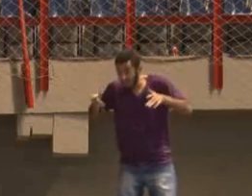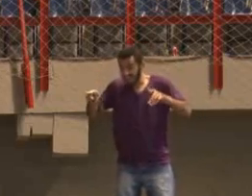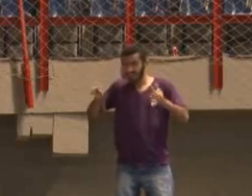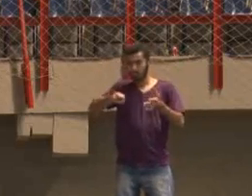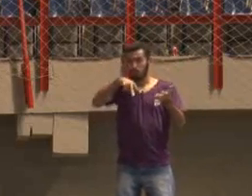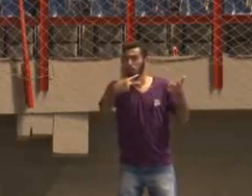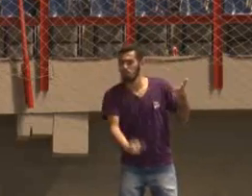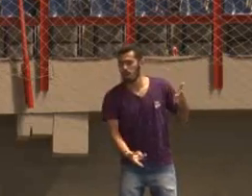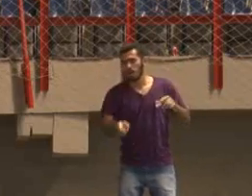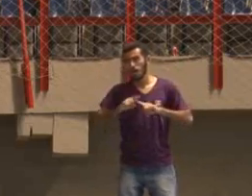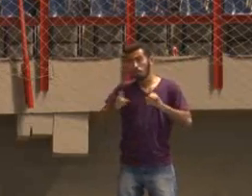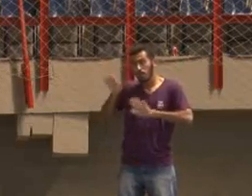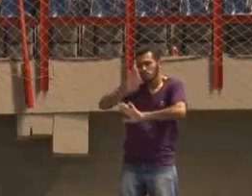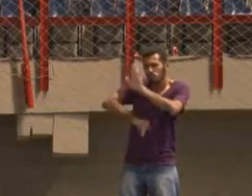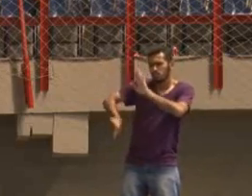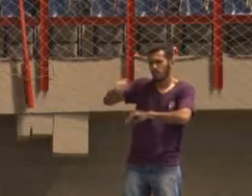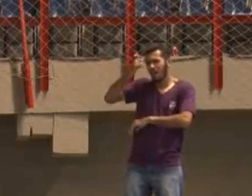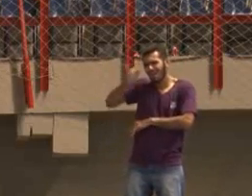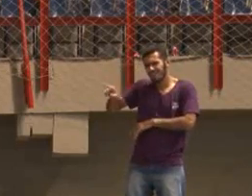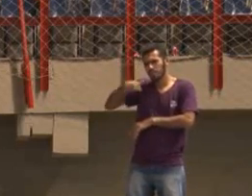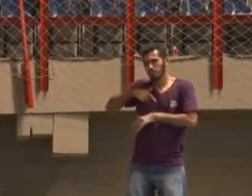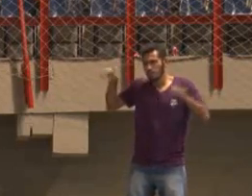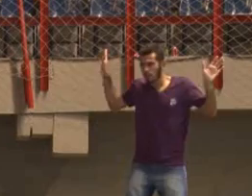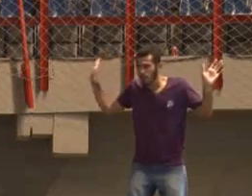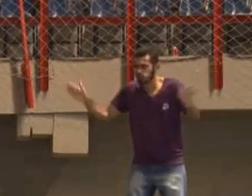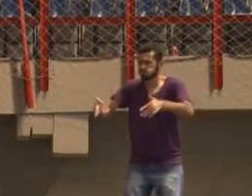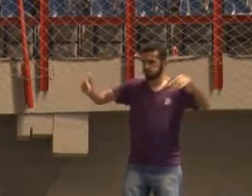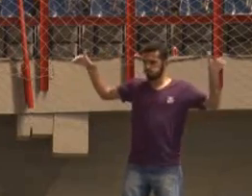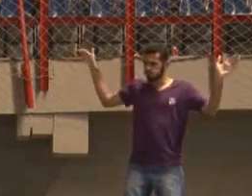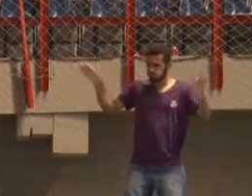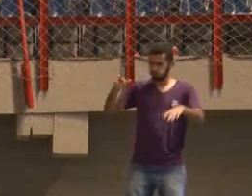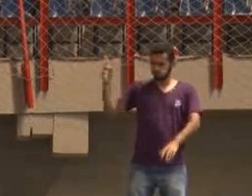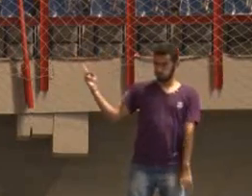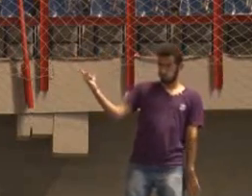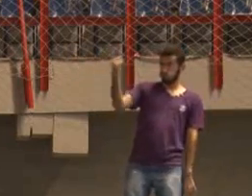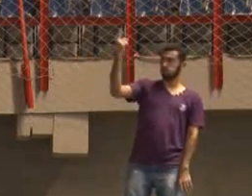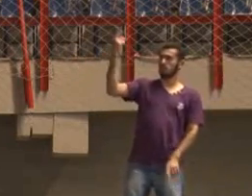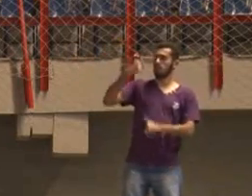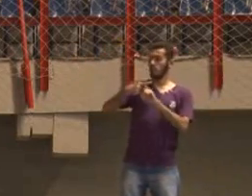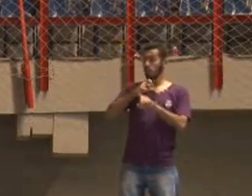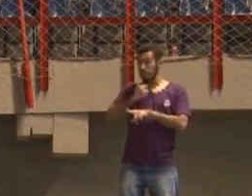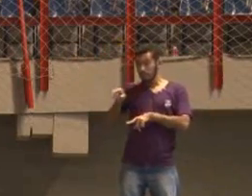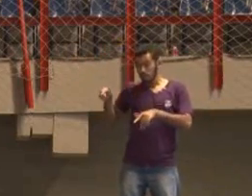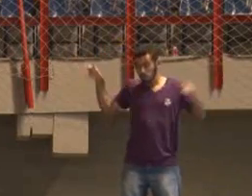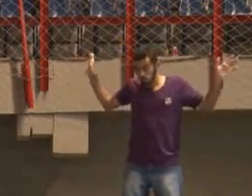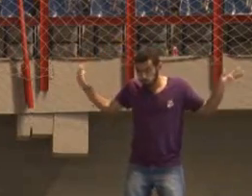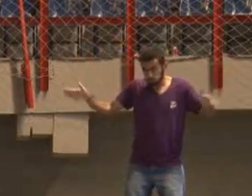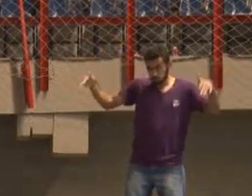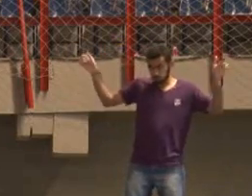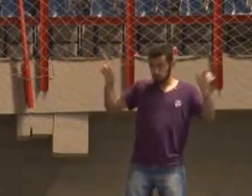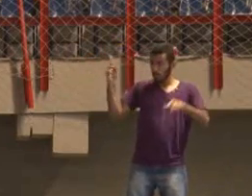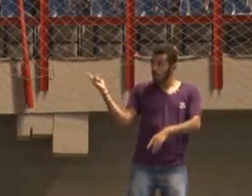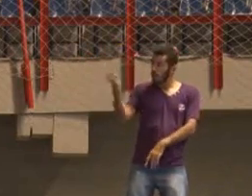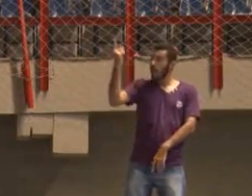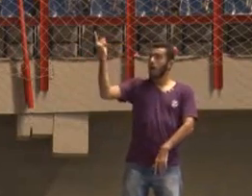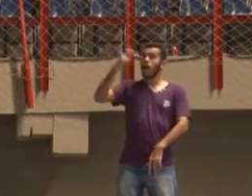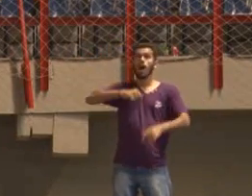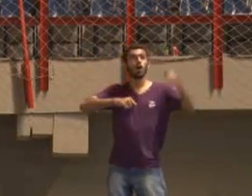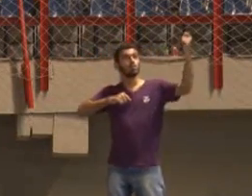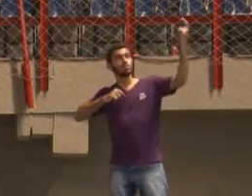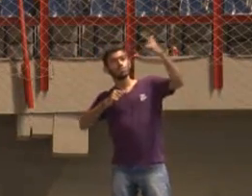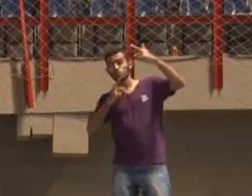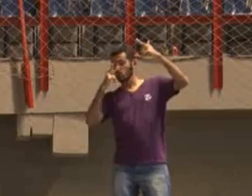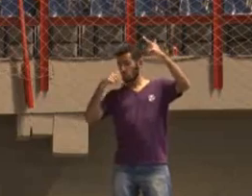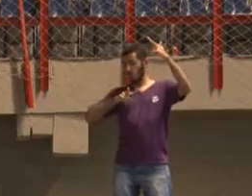também não voe alto demais, porque se você voar alto demais, o calor do sol vai derreter a cera